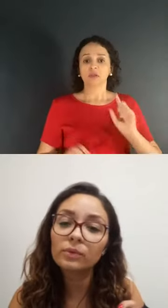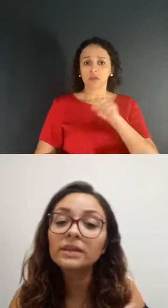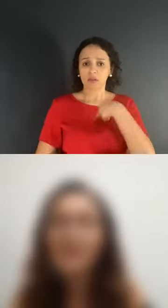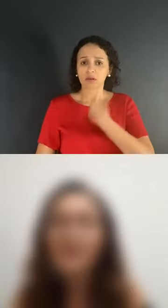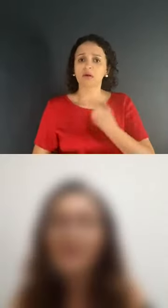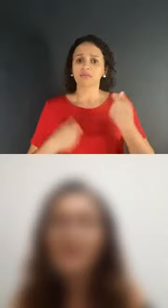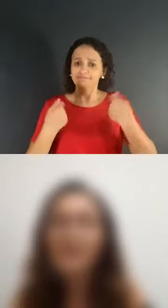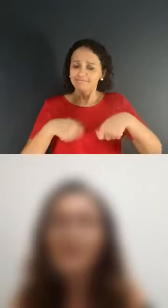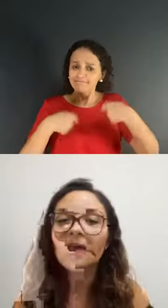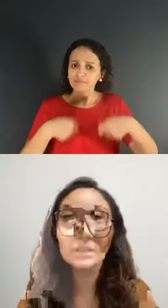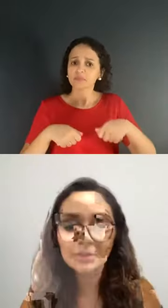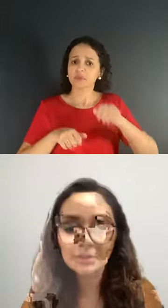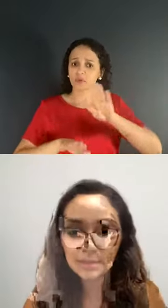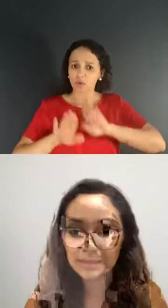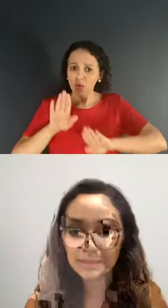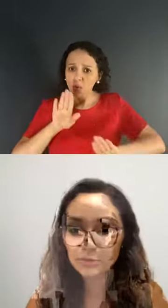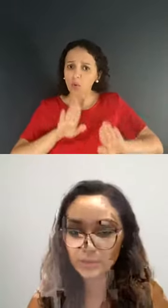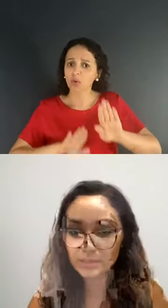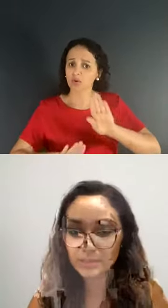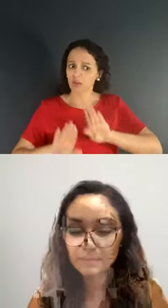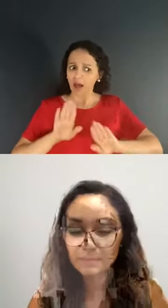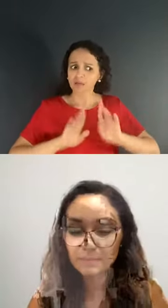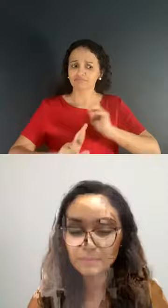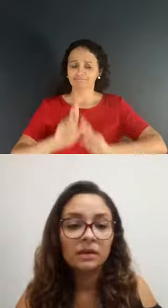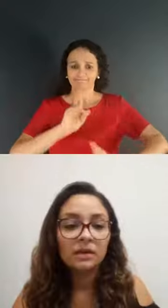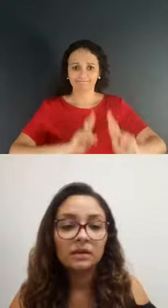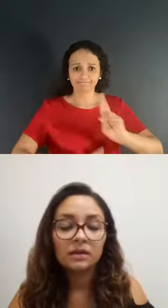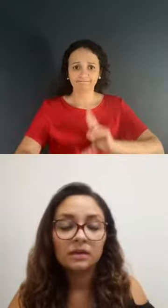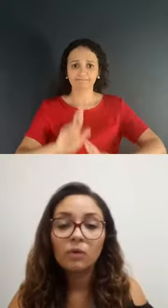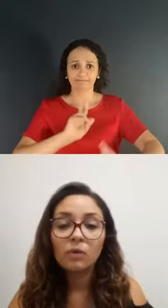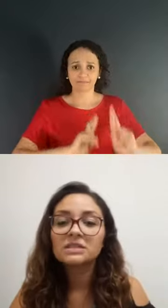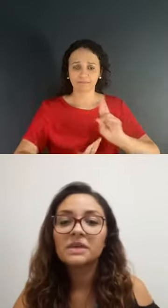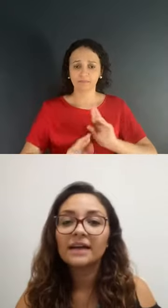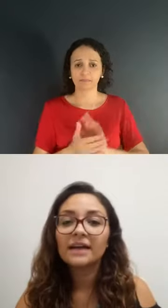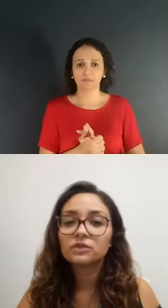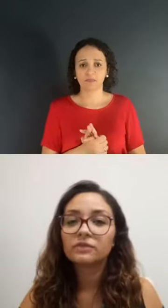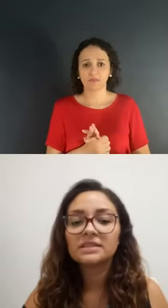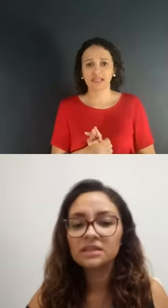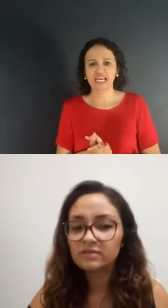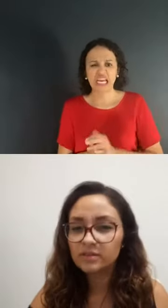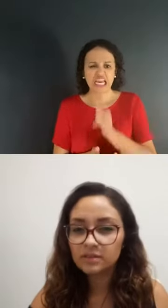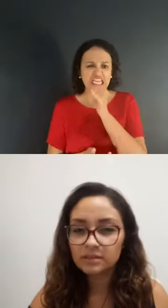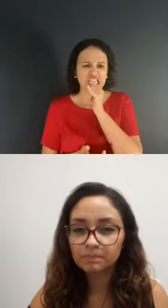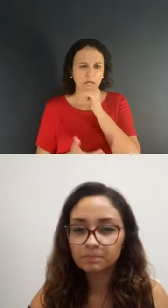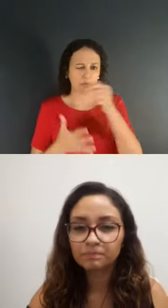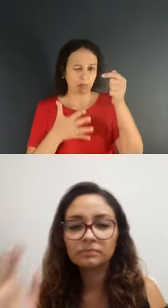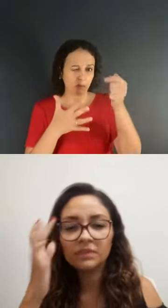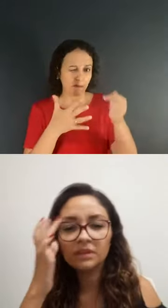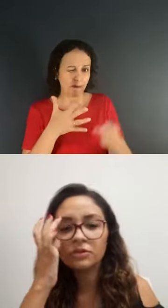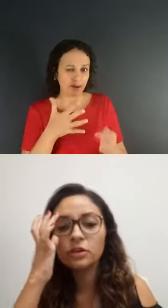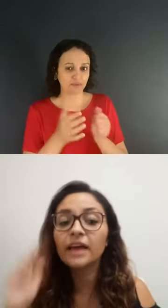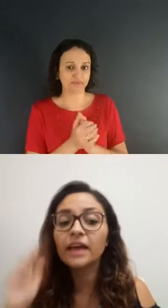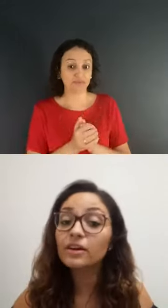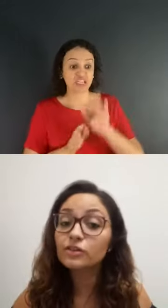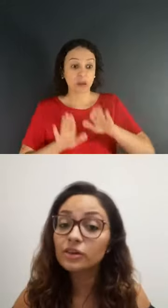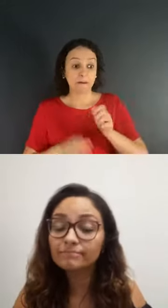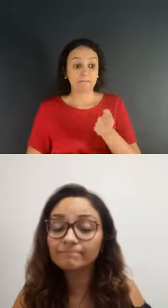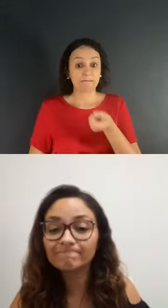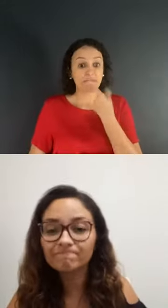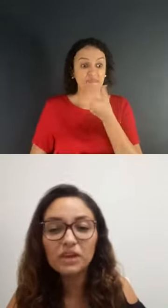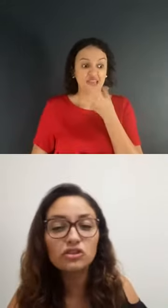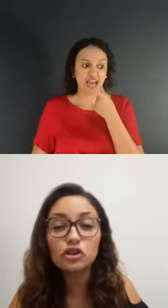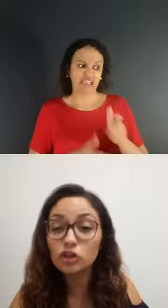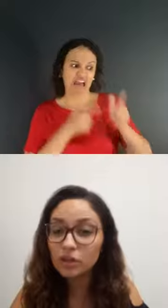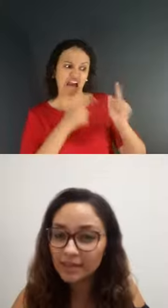certo cuidado logo no início das relações. Algumas piadas ofensivas,